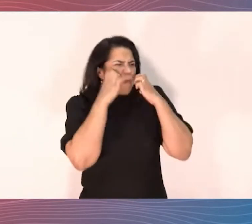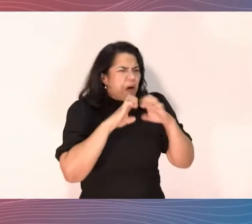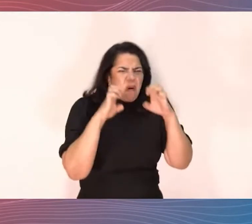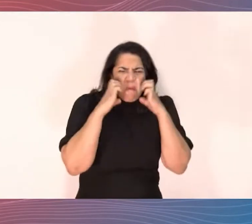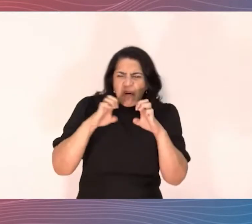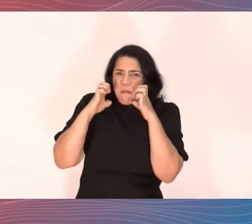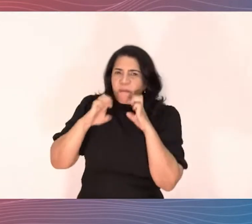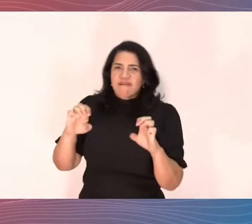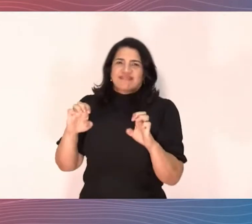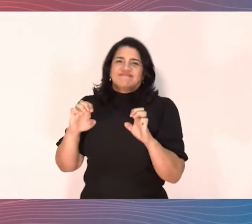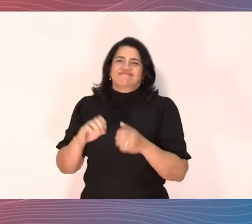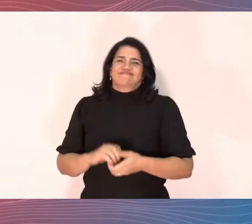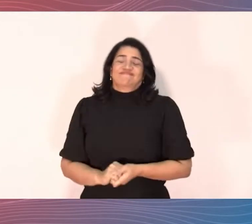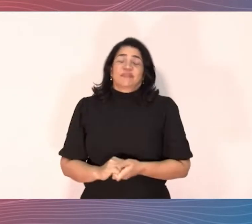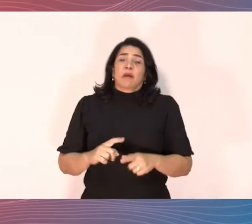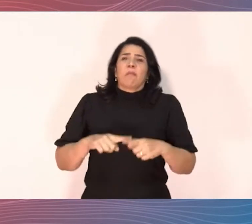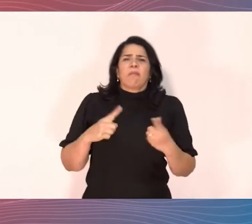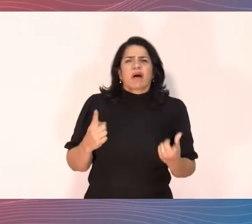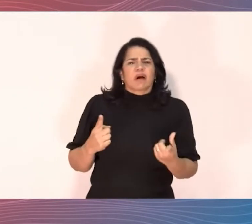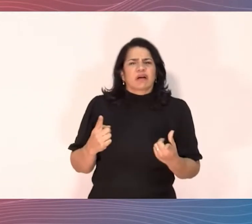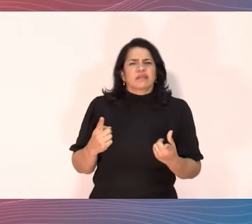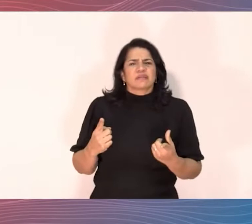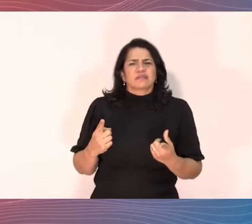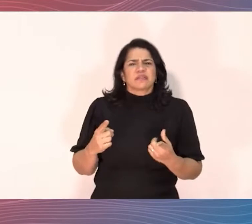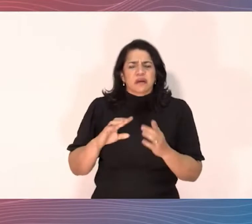Mas será que a igreja não pode praticar isso?